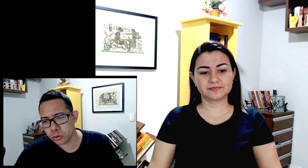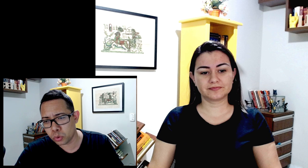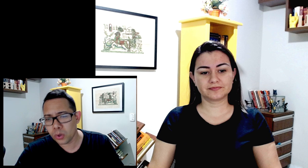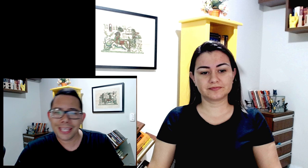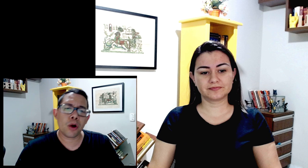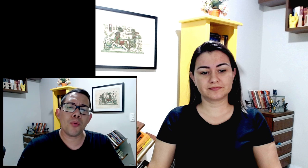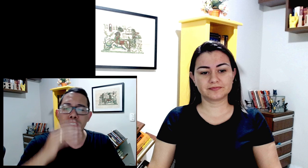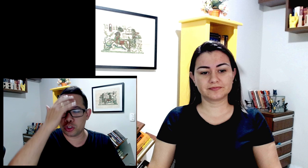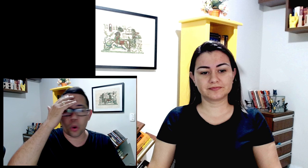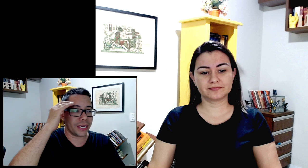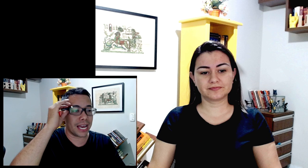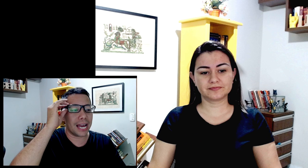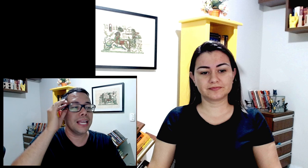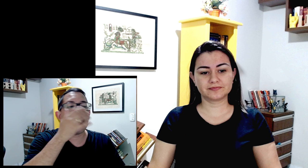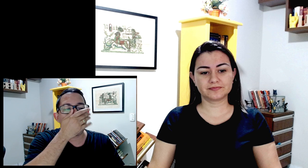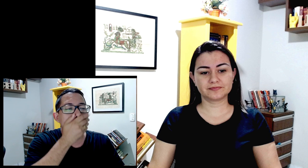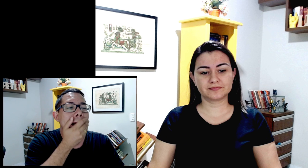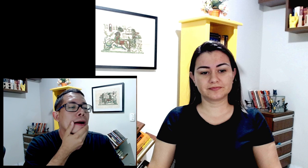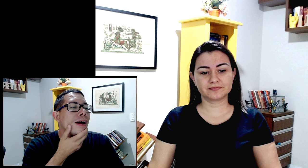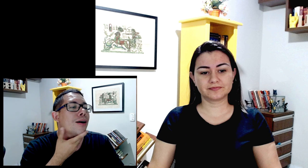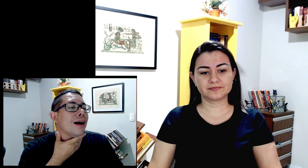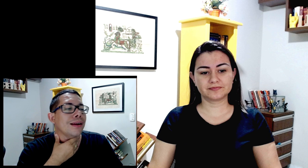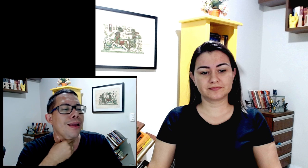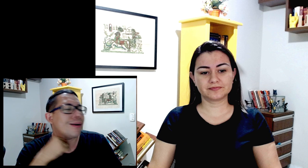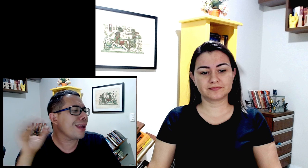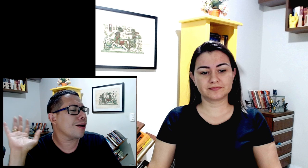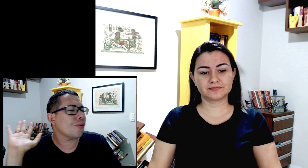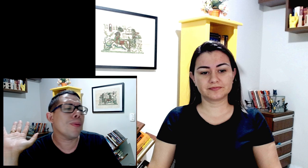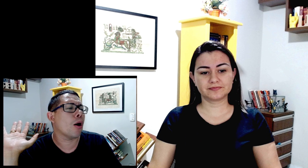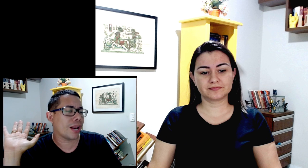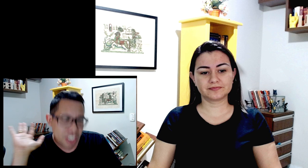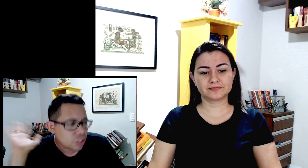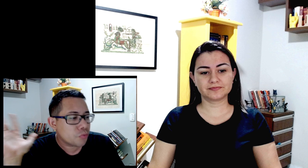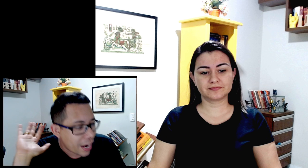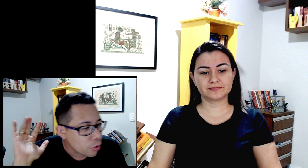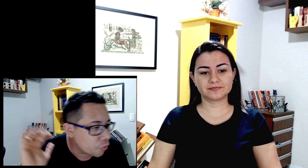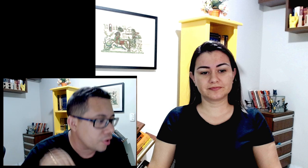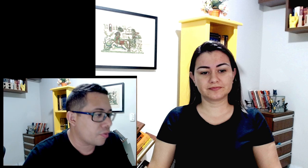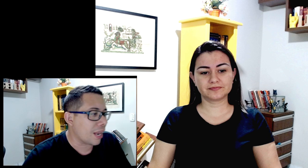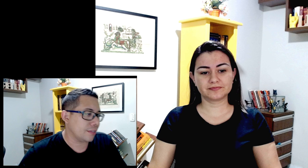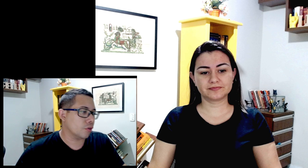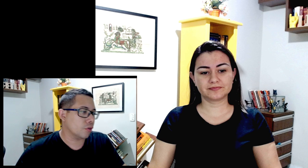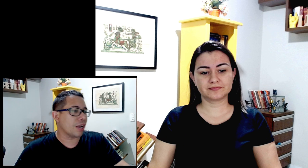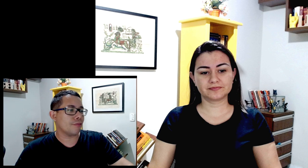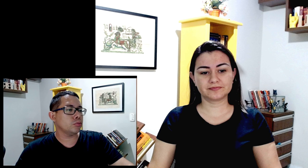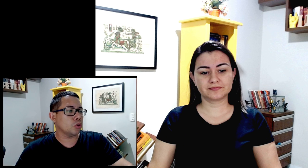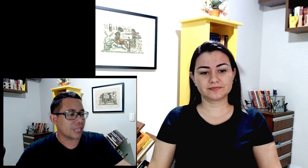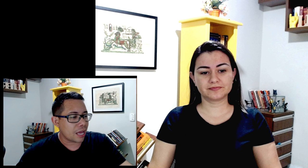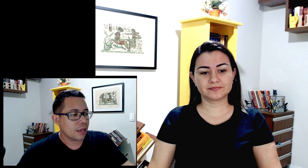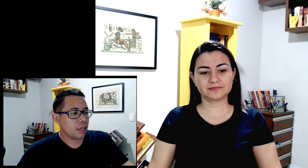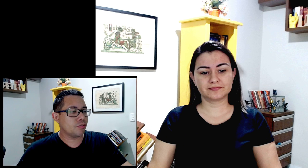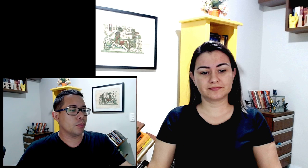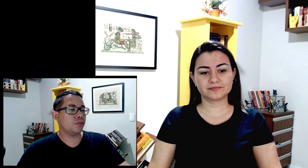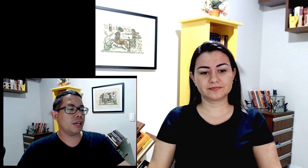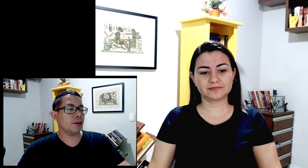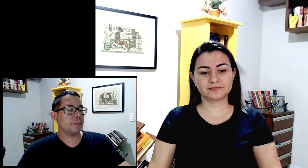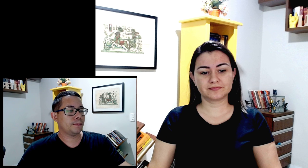momento em algum história em alguma linha a uma hora a gente vai ouvir falar então vamos lá vamos soltar e vamos ver aí